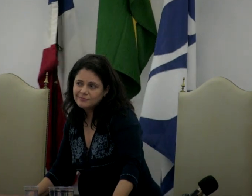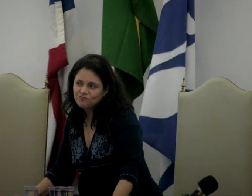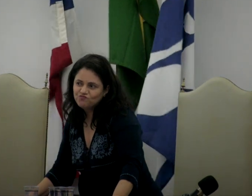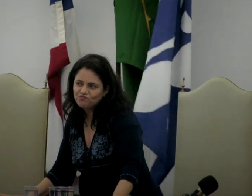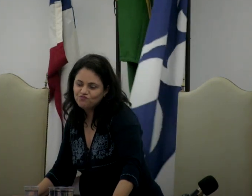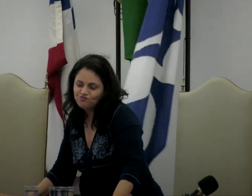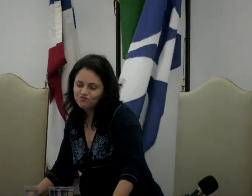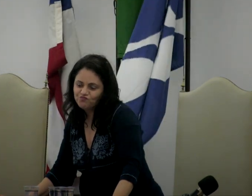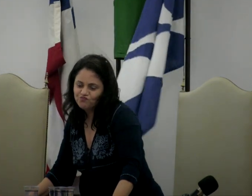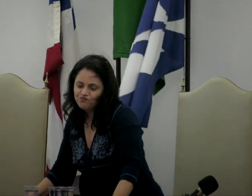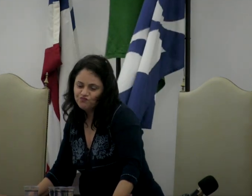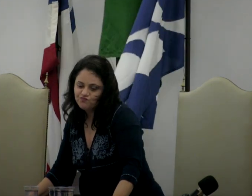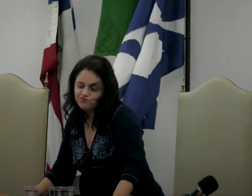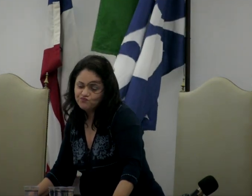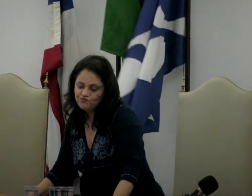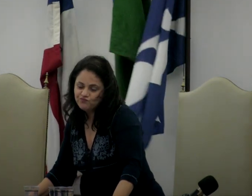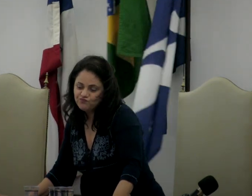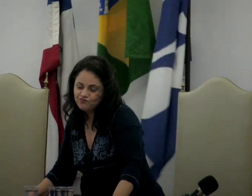vocês.